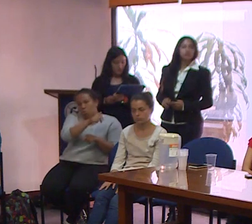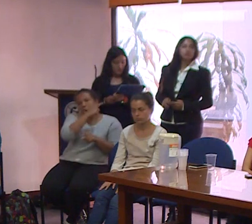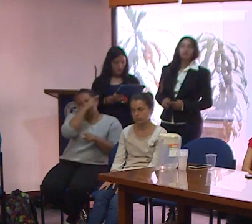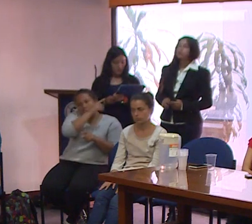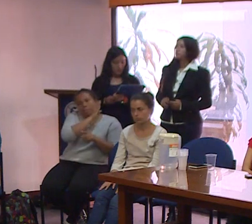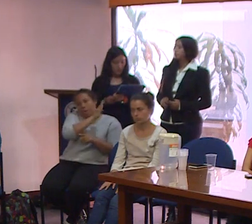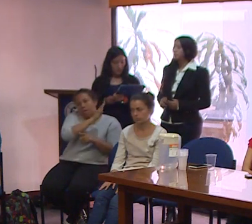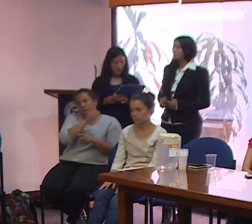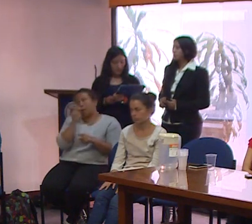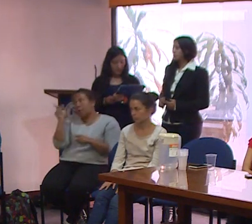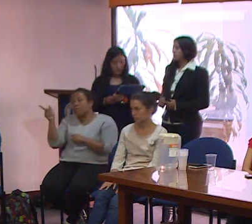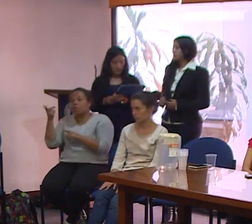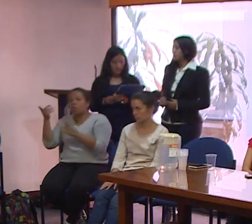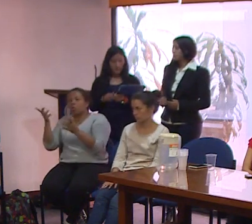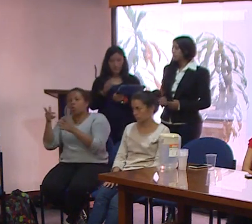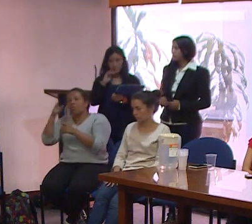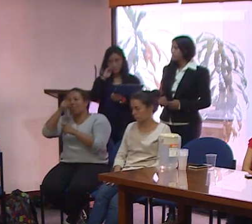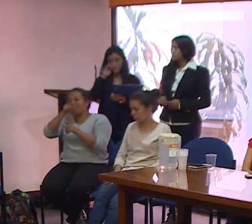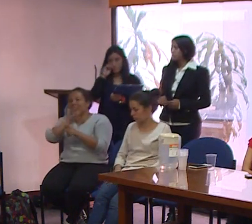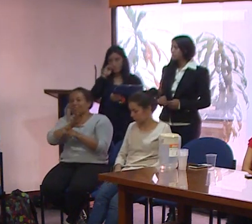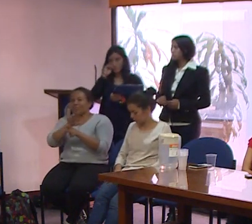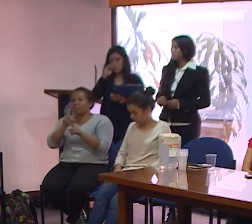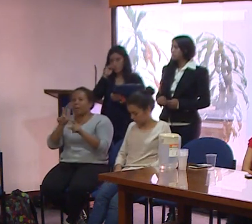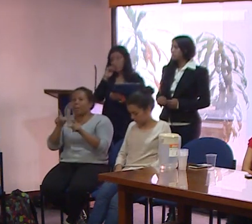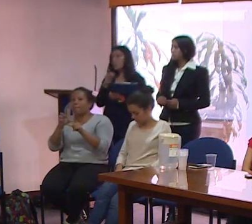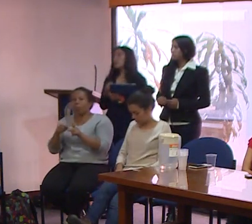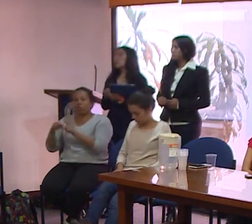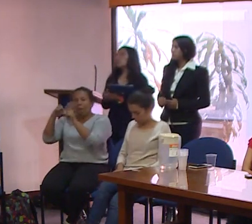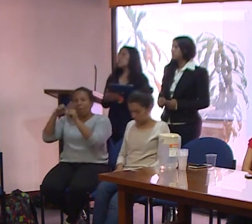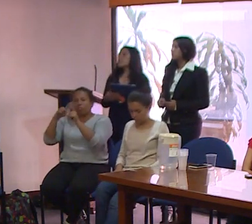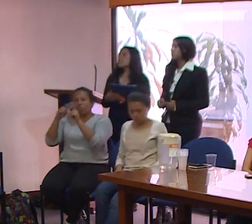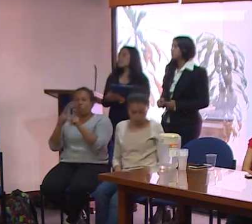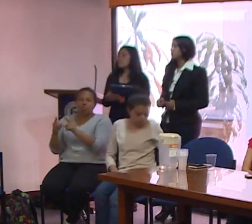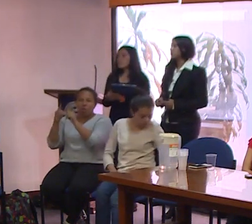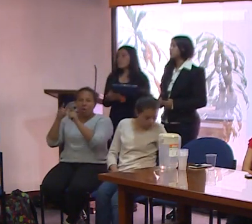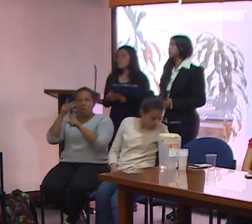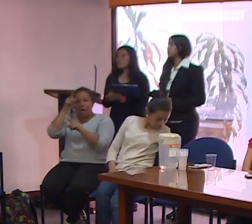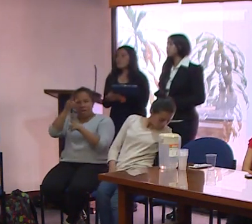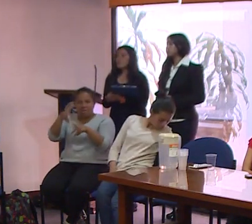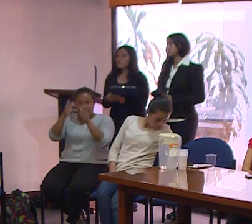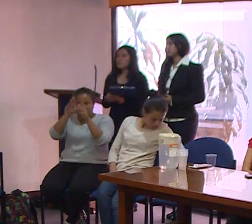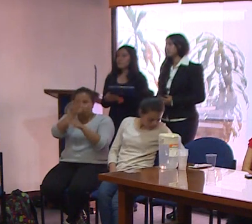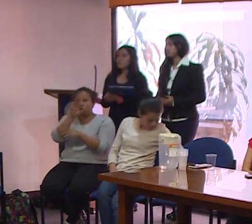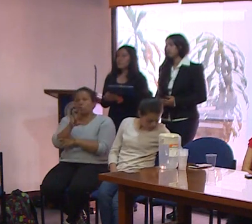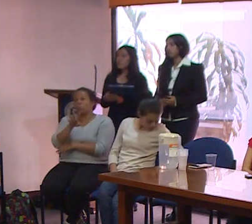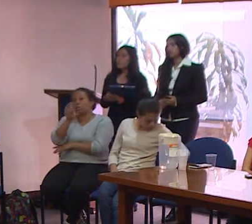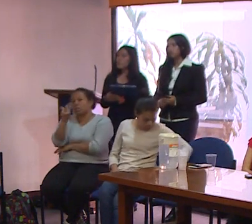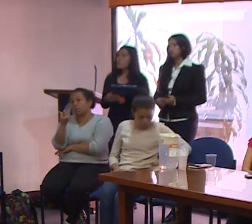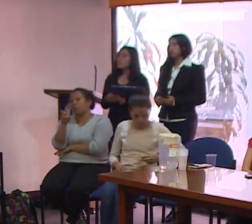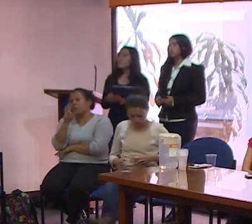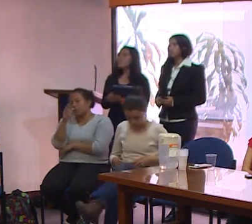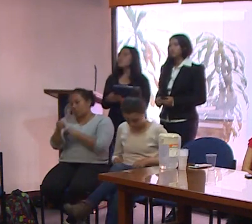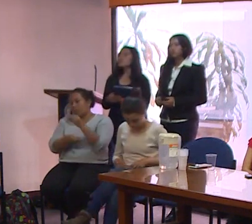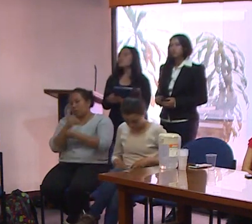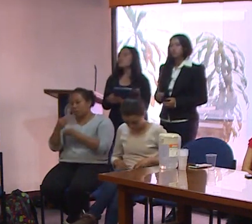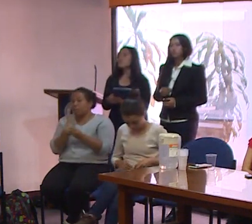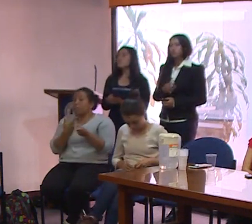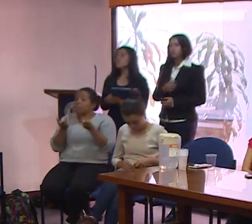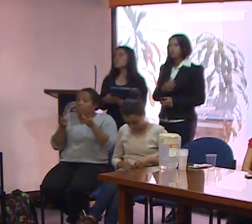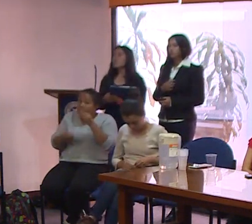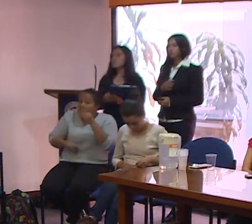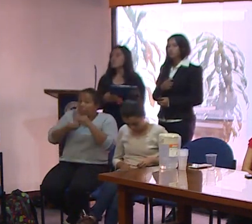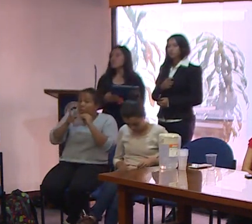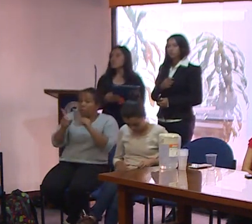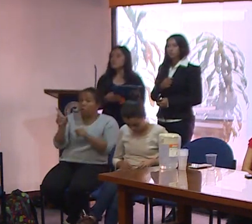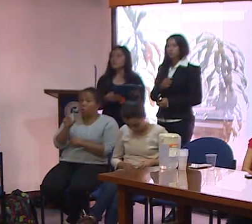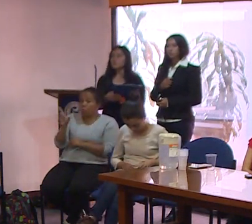días. Entonces es un espacio puntual. Además de eso, está el seminario de práctica pedagógica, que es los lunes,